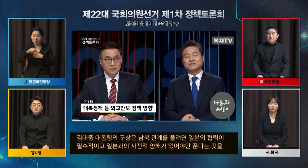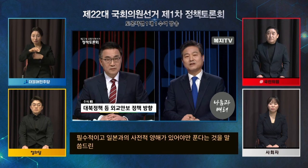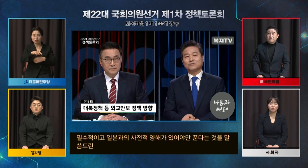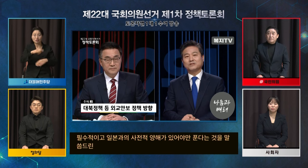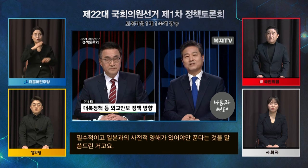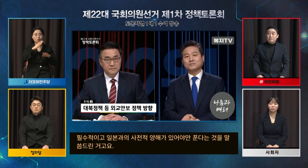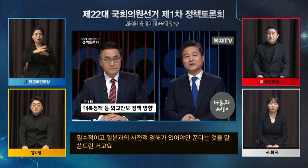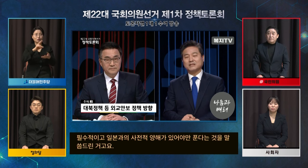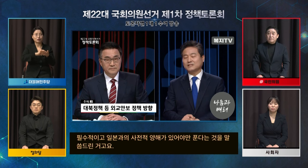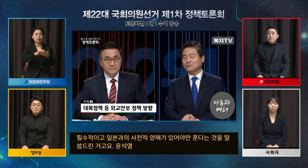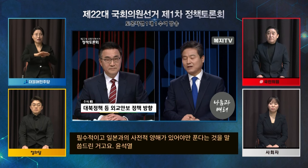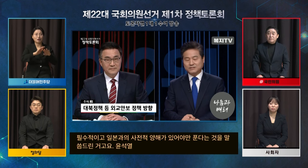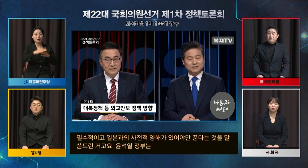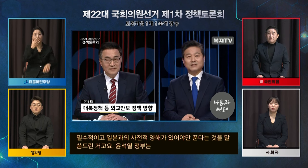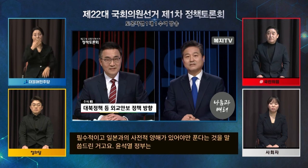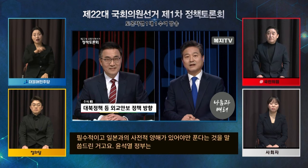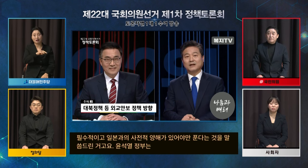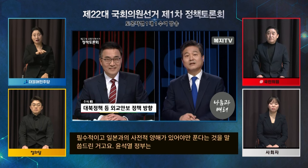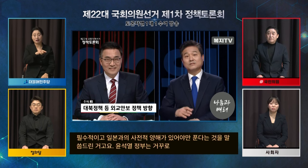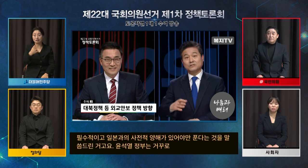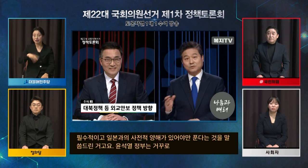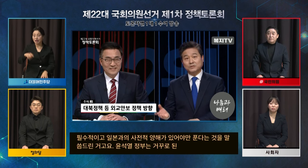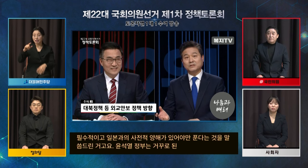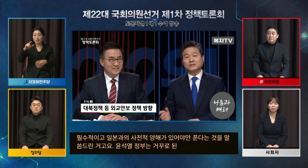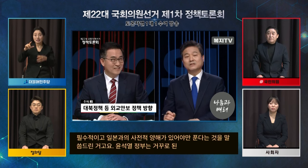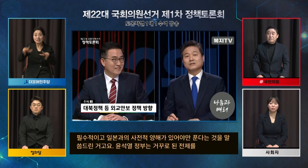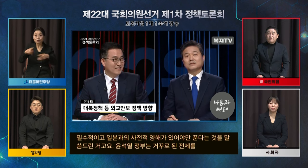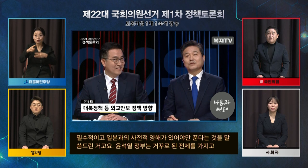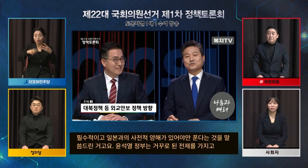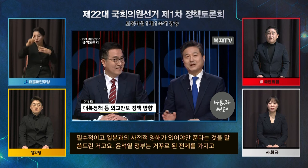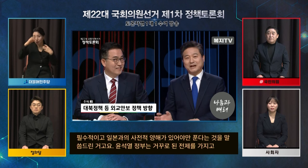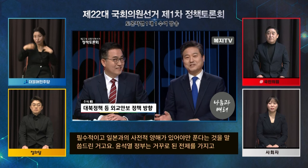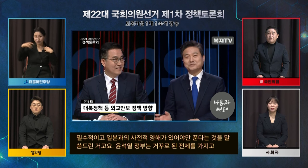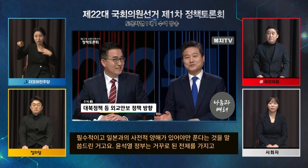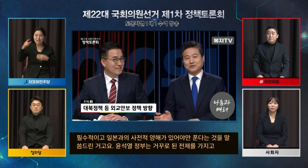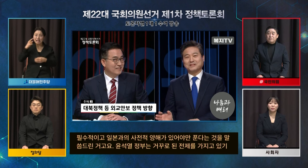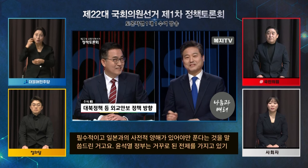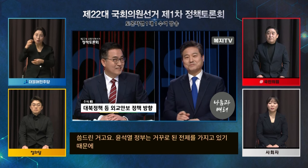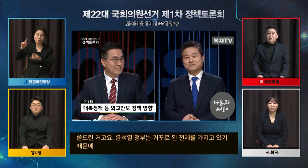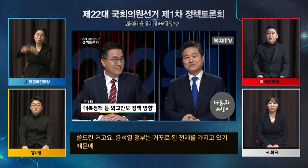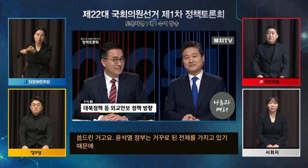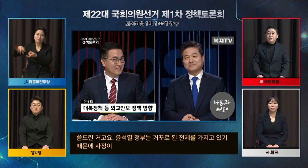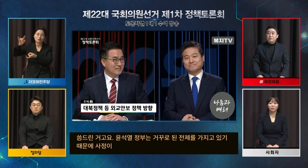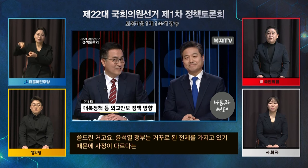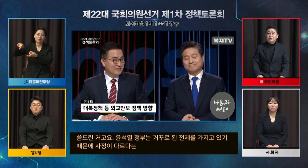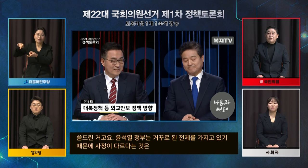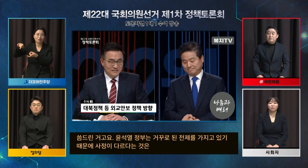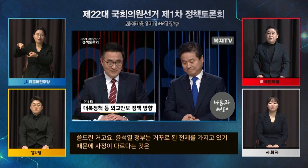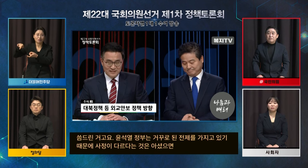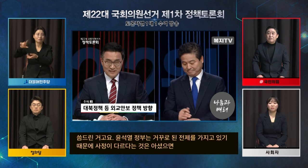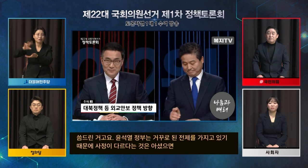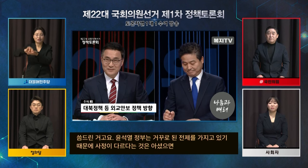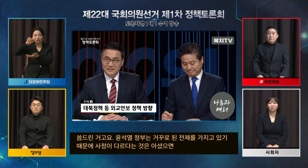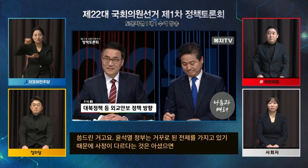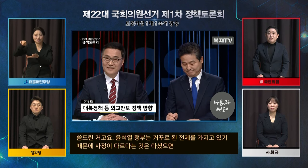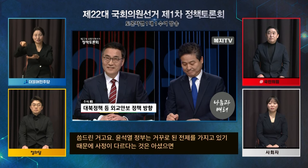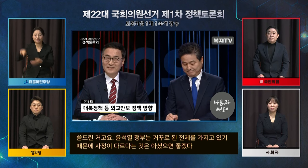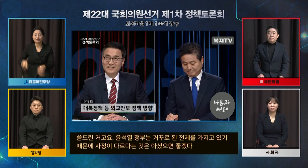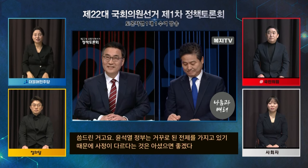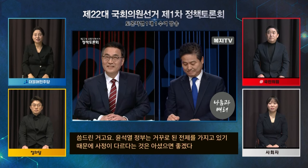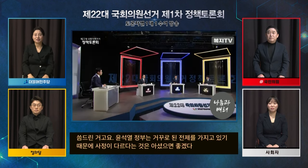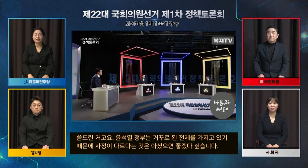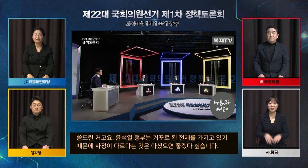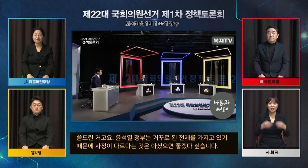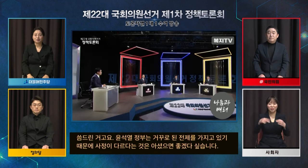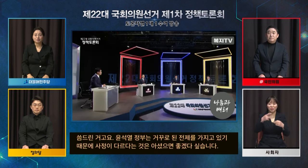거꾸로 된 전제를 갖고 있기 때문에 사정이 완전히 다르다는 점은 좀 아셨으면 좋겠다 싶습니다. 네. 김종민 정의당